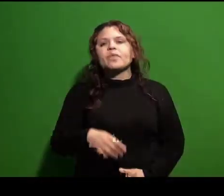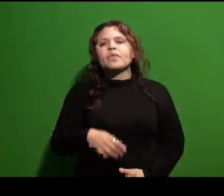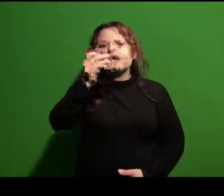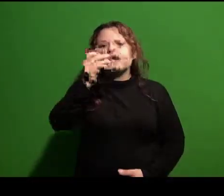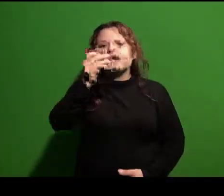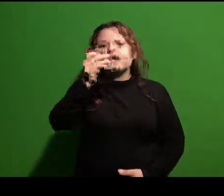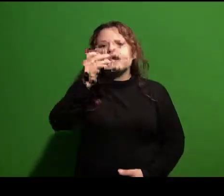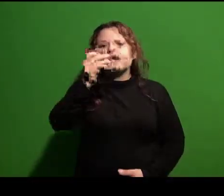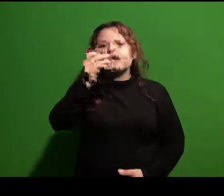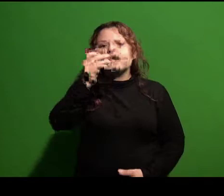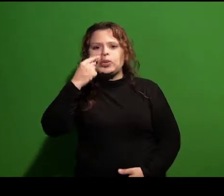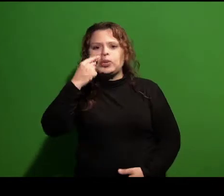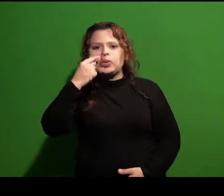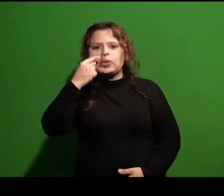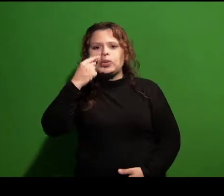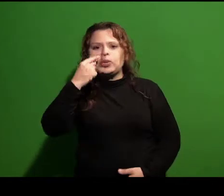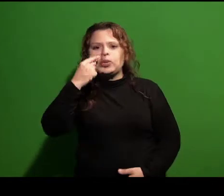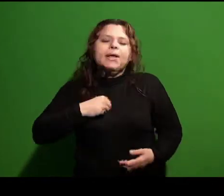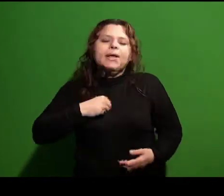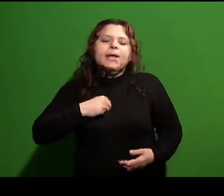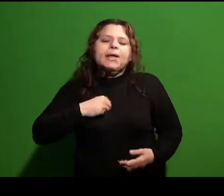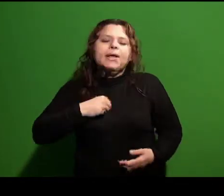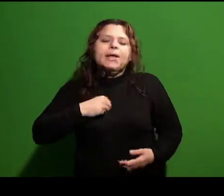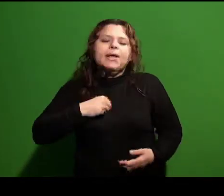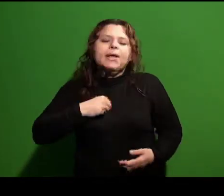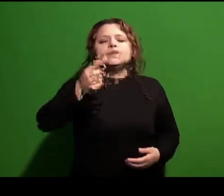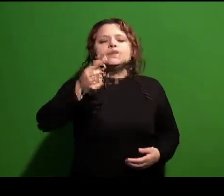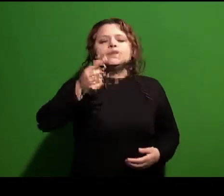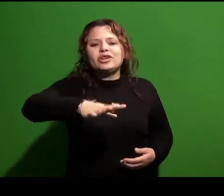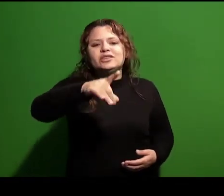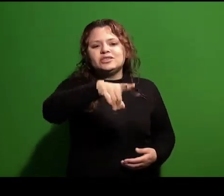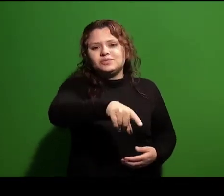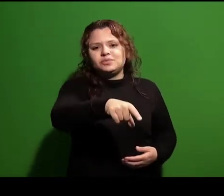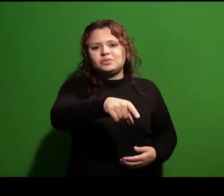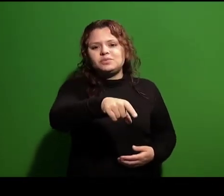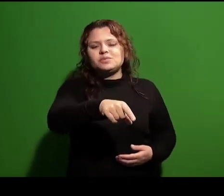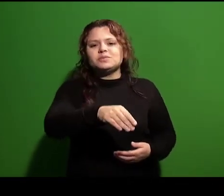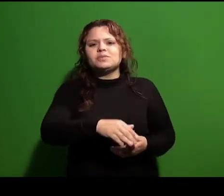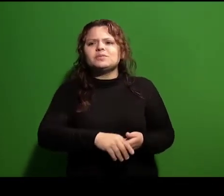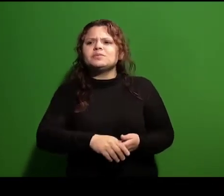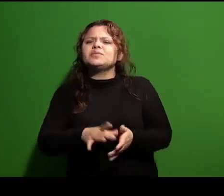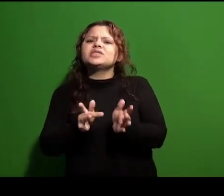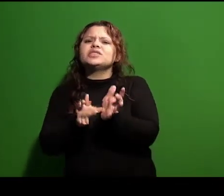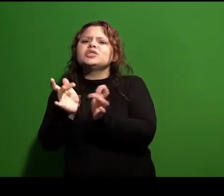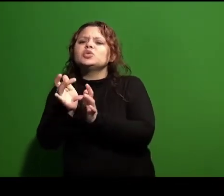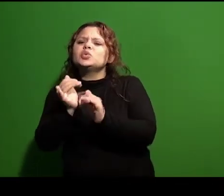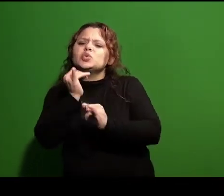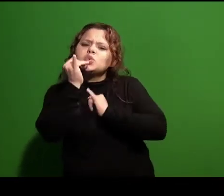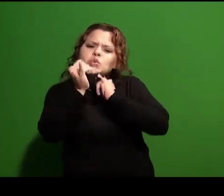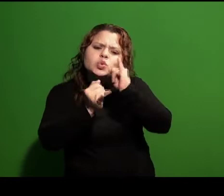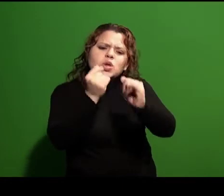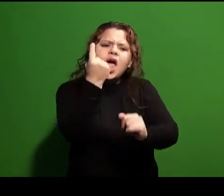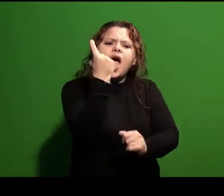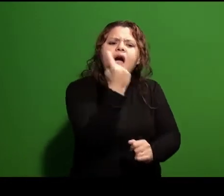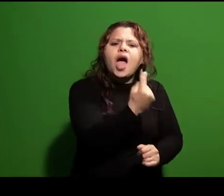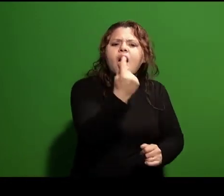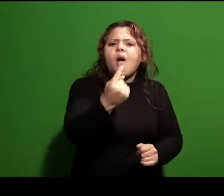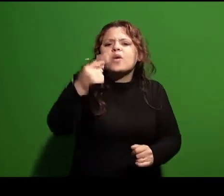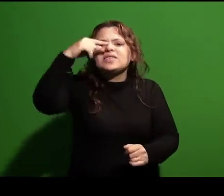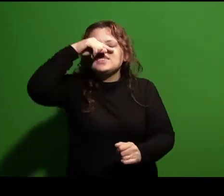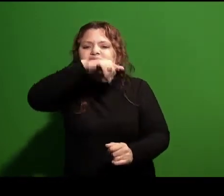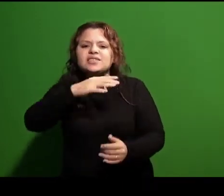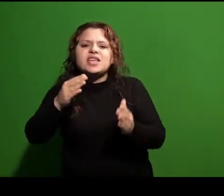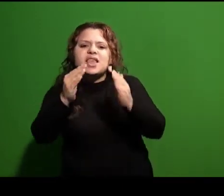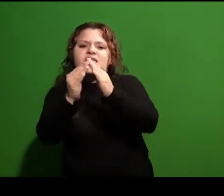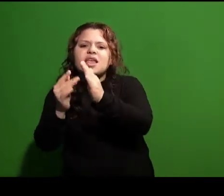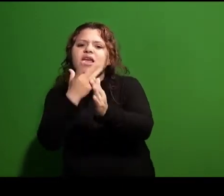Domingo 30 de junio. Esperanza para los tibios laodicenses. Jesús se dirige a cada una de las 7